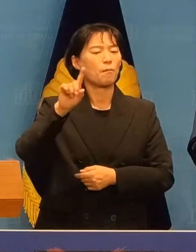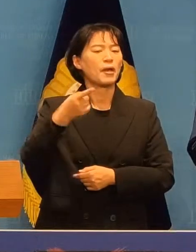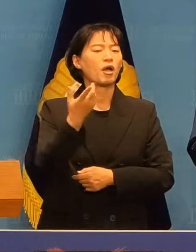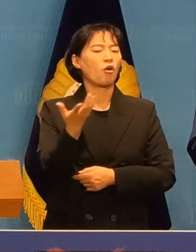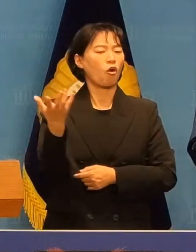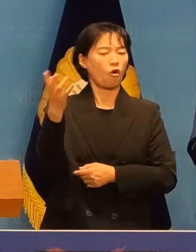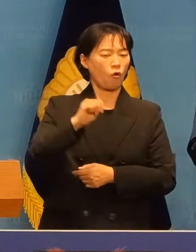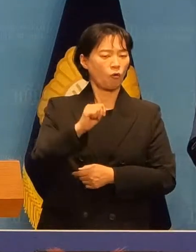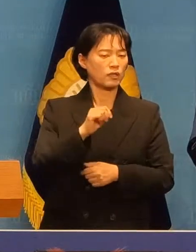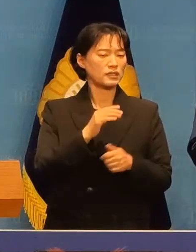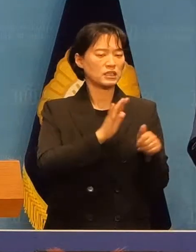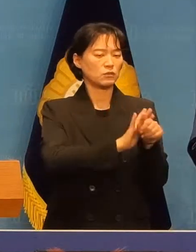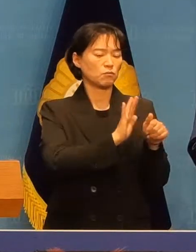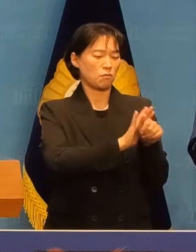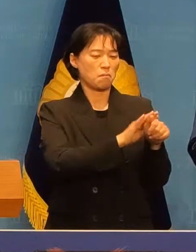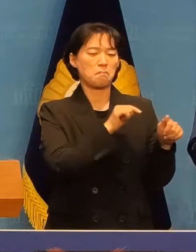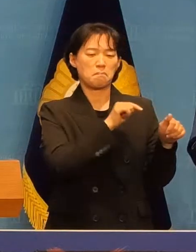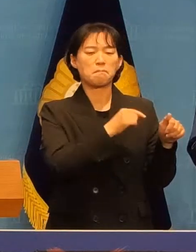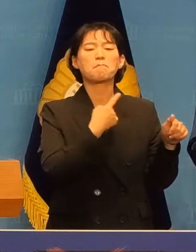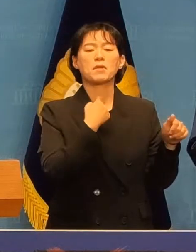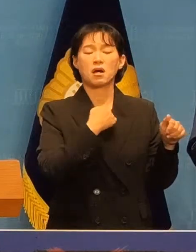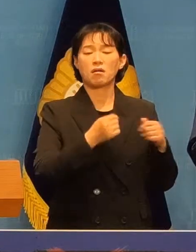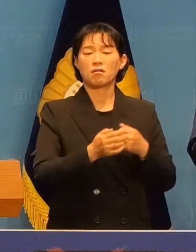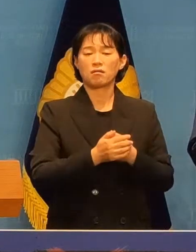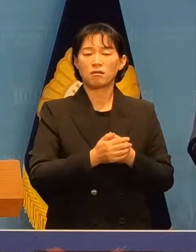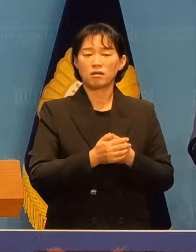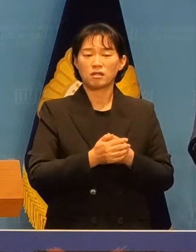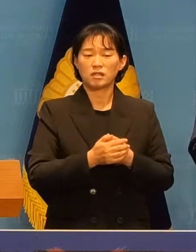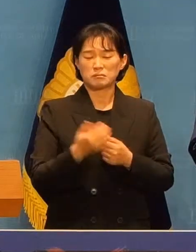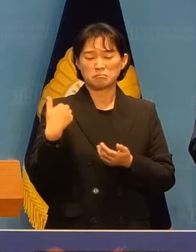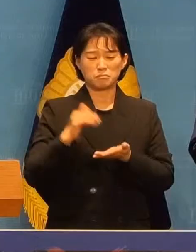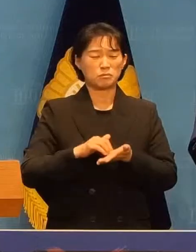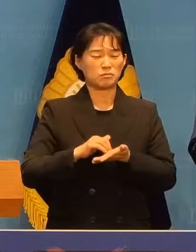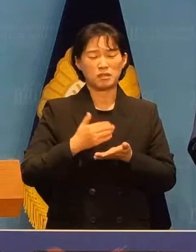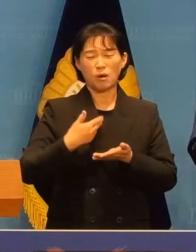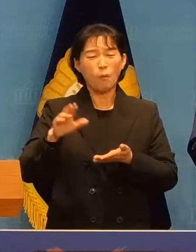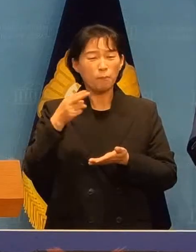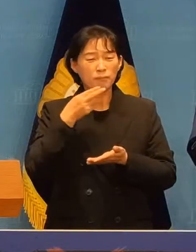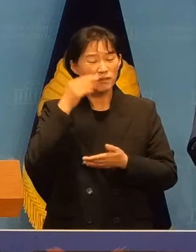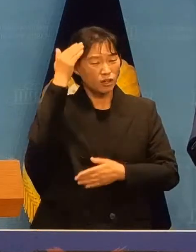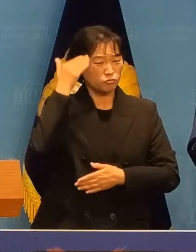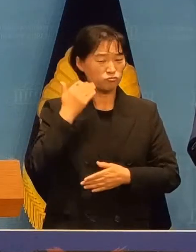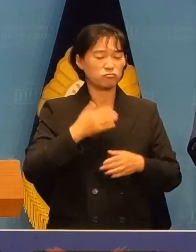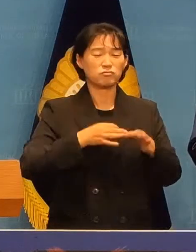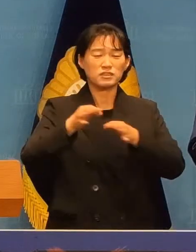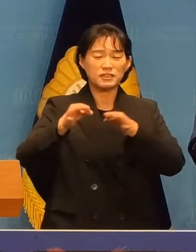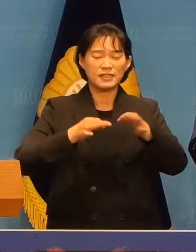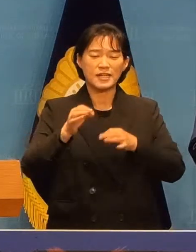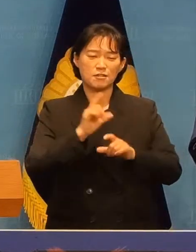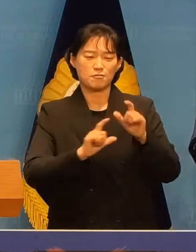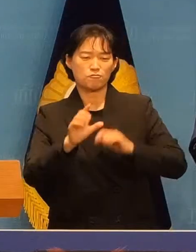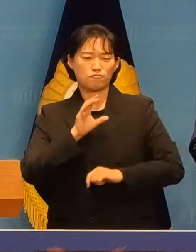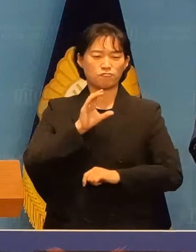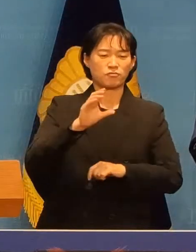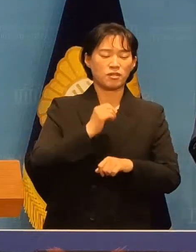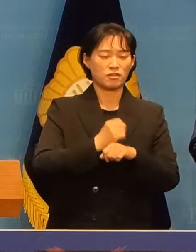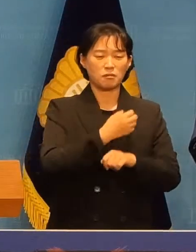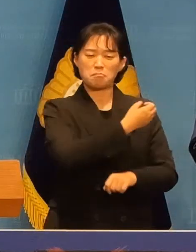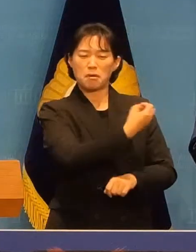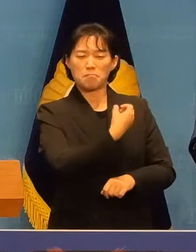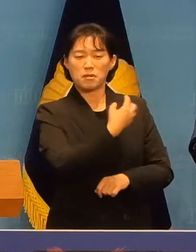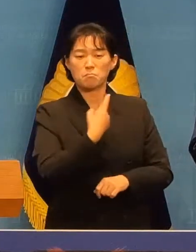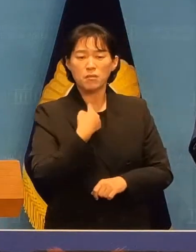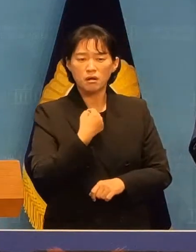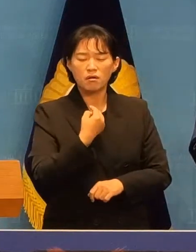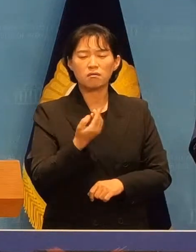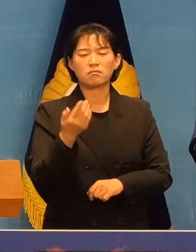8,100억을 지원받았습니다. 철수는 없다. 한국 시장에 더 투자하겠다고 말을